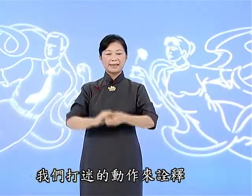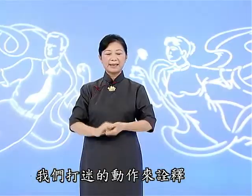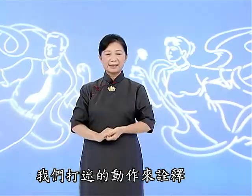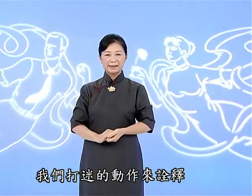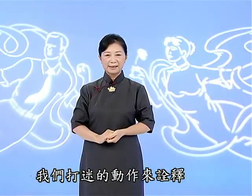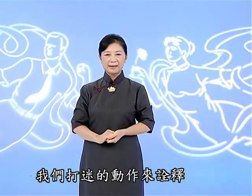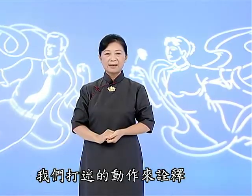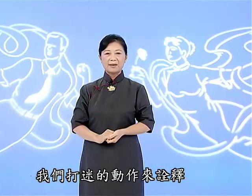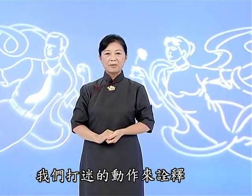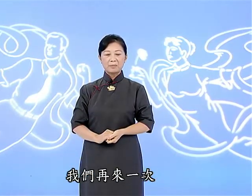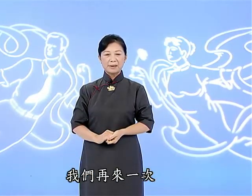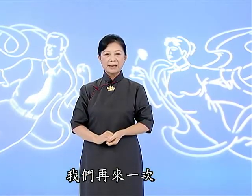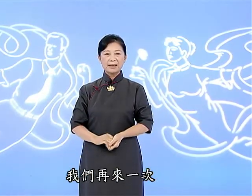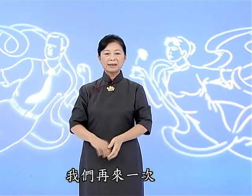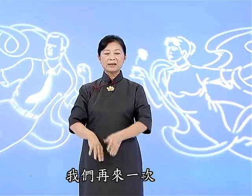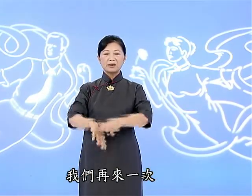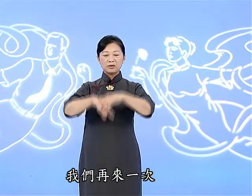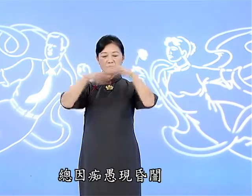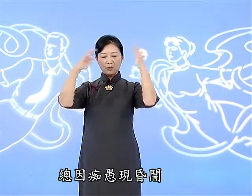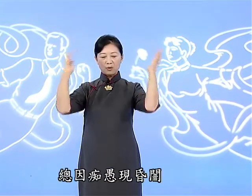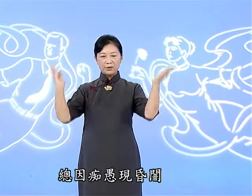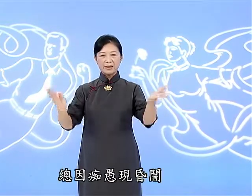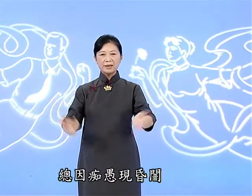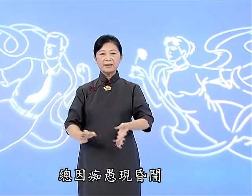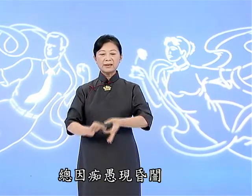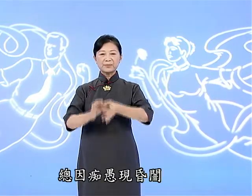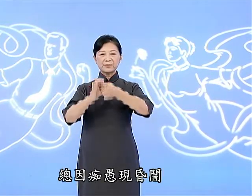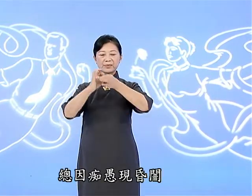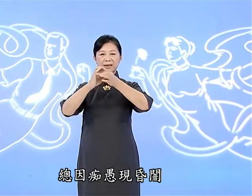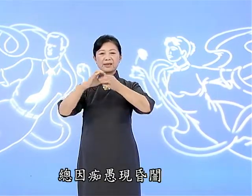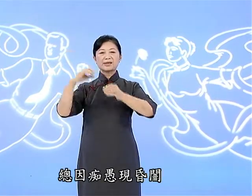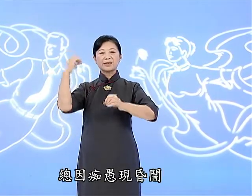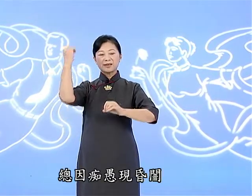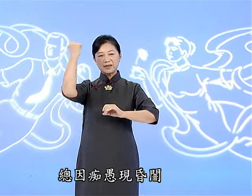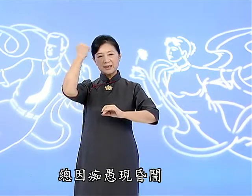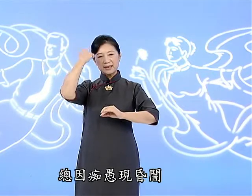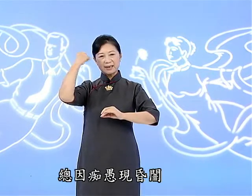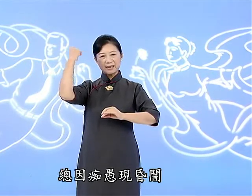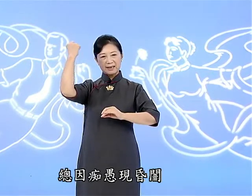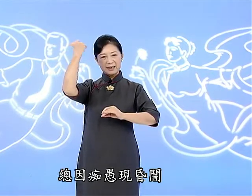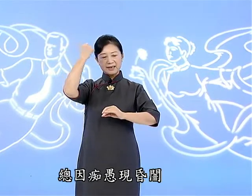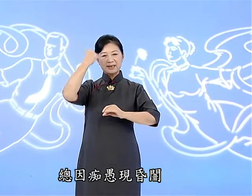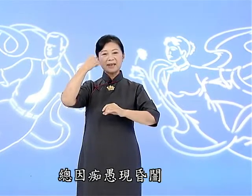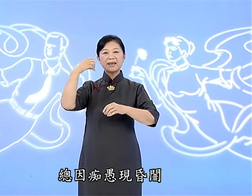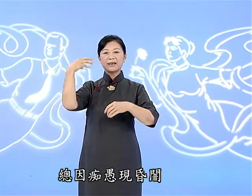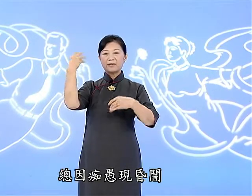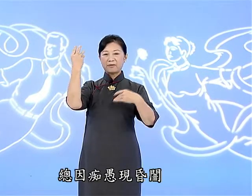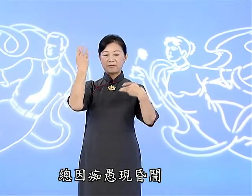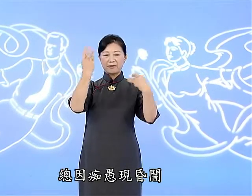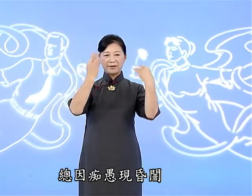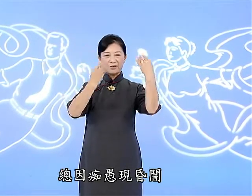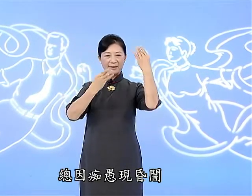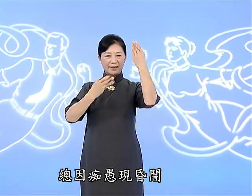诠释。我们再一次，总因词意现昏